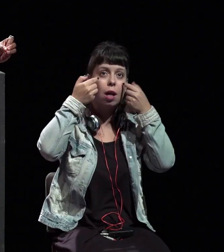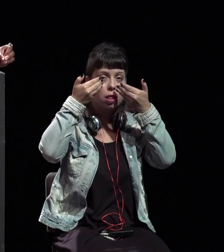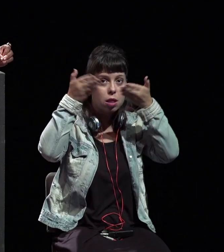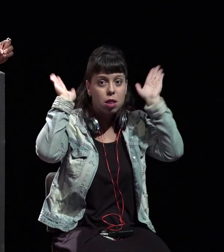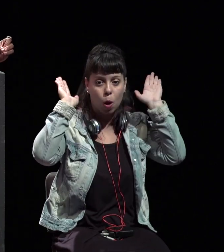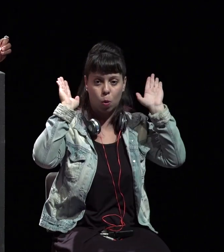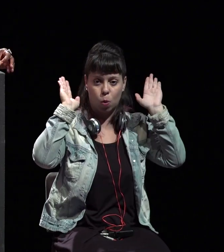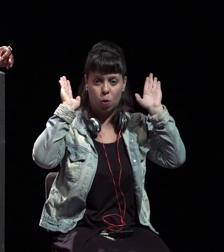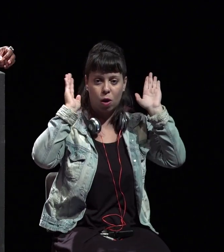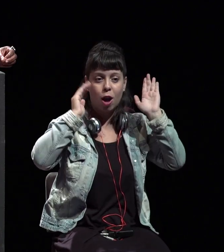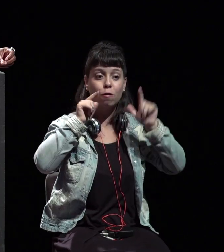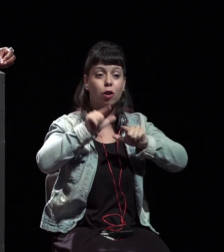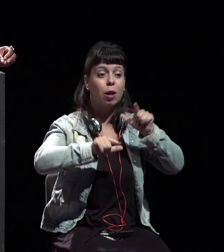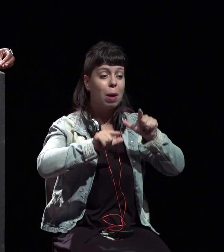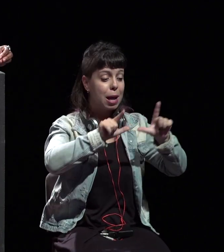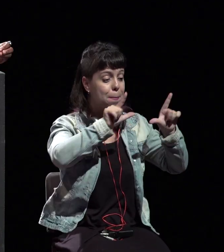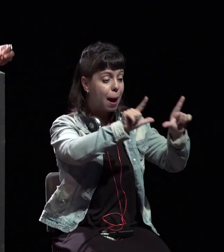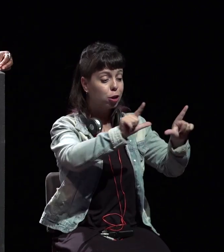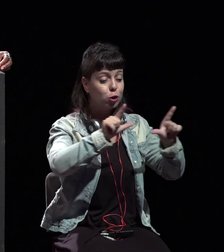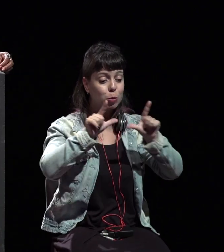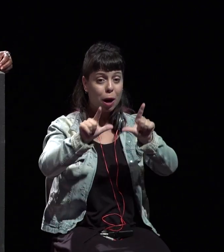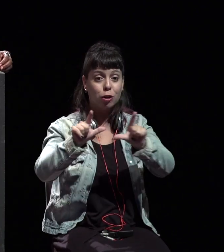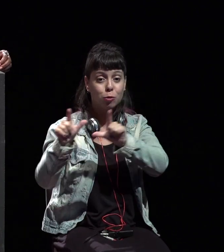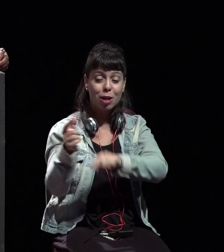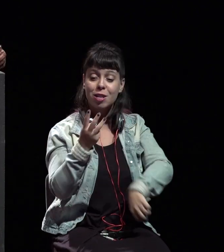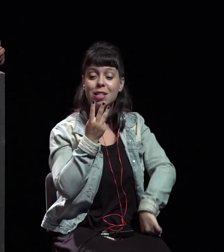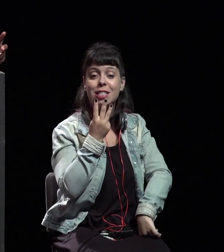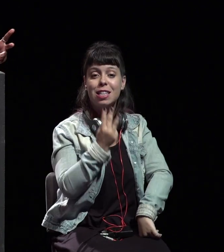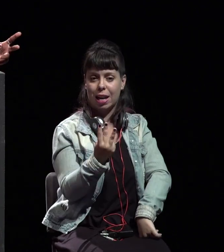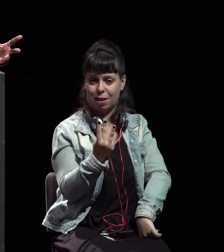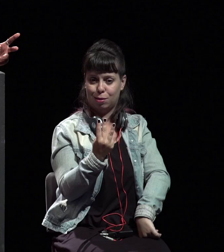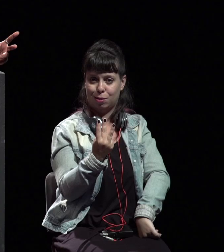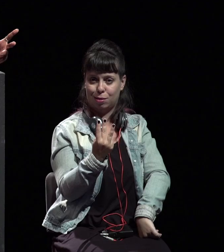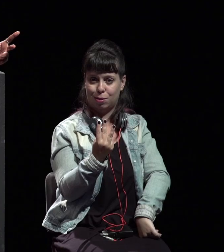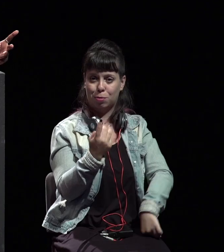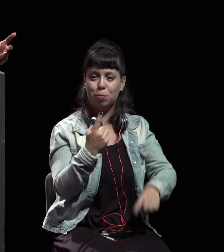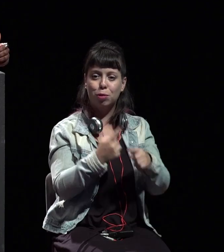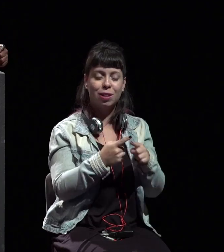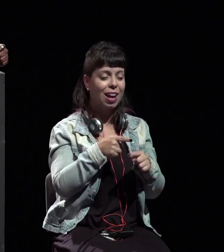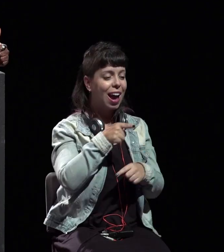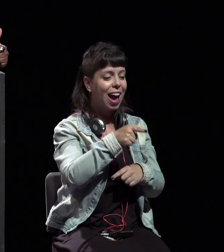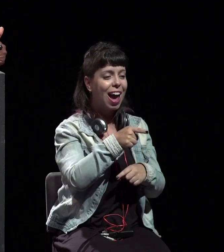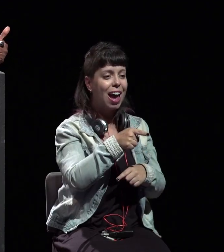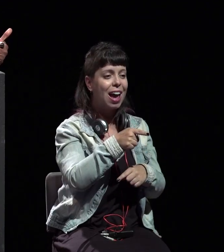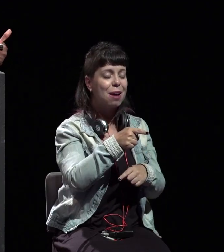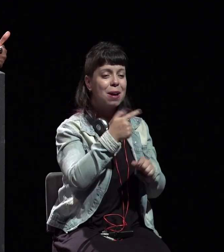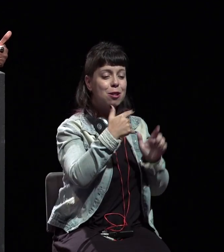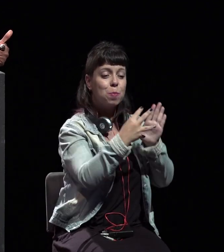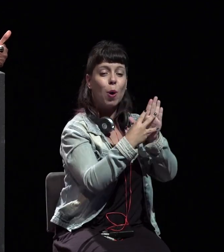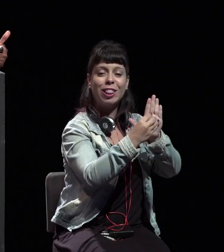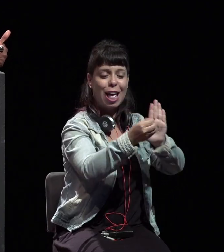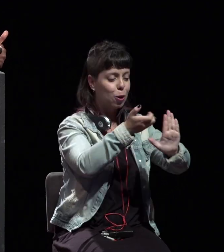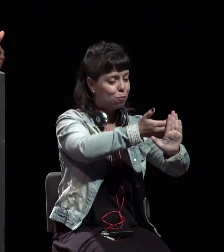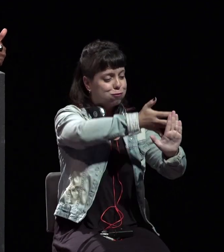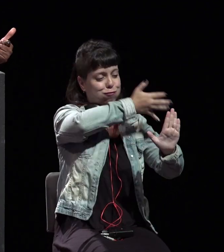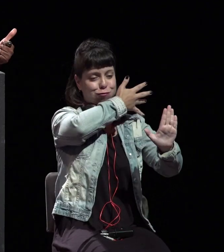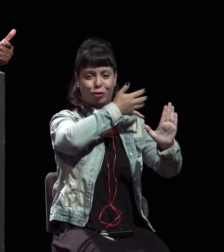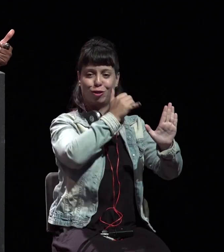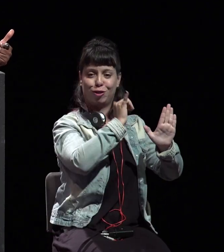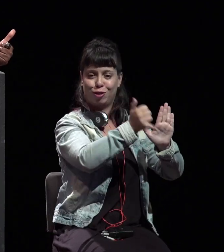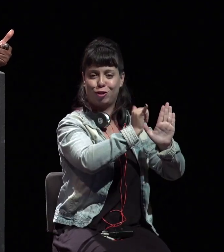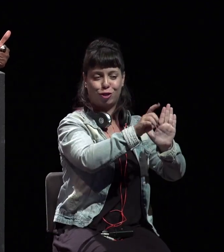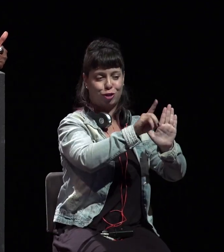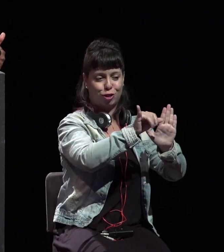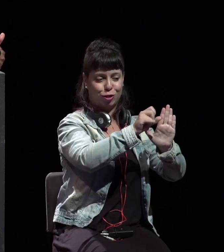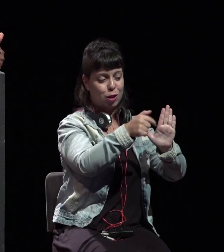com 3 imagens, considerando-as que elas são matrizes discursivas. Uma primeira matriz, que é o que a